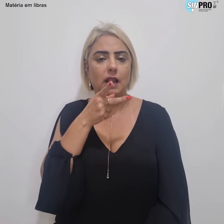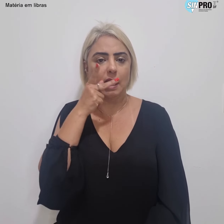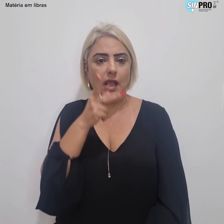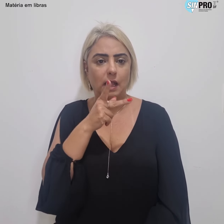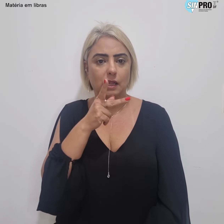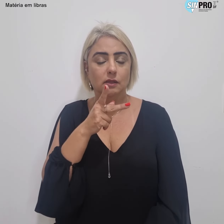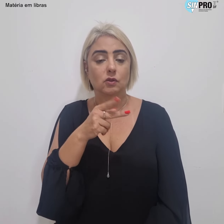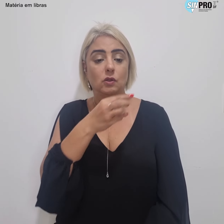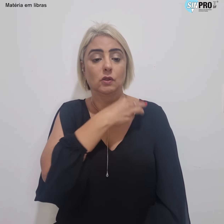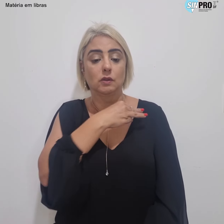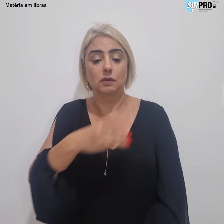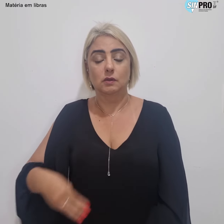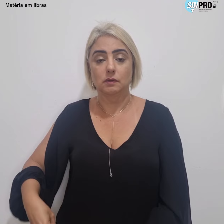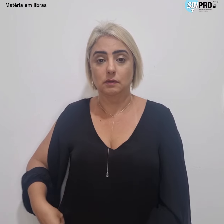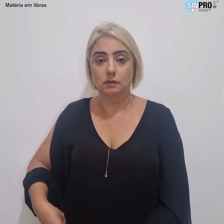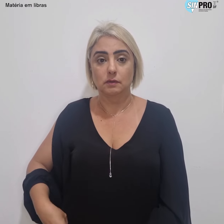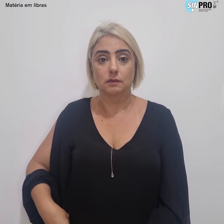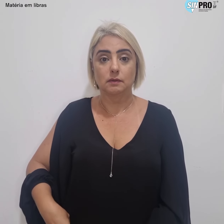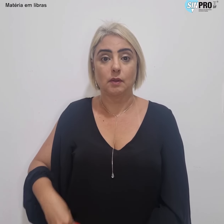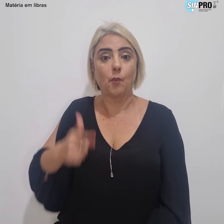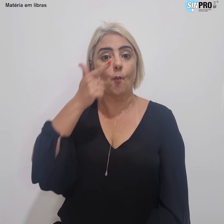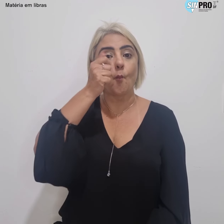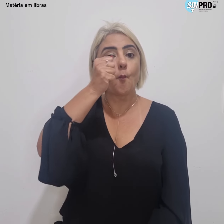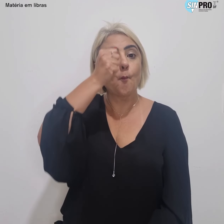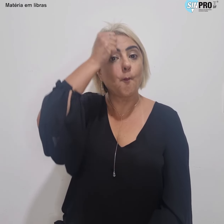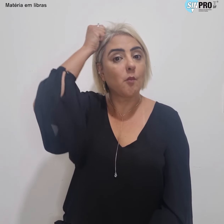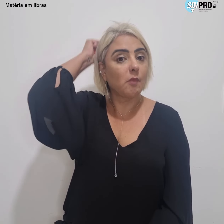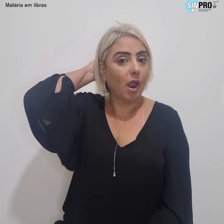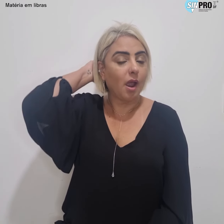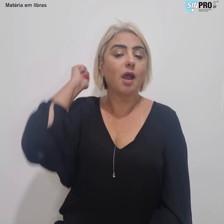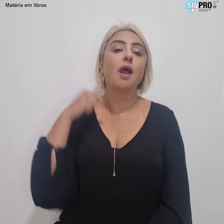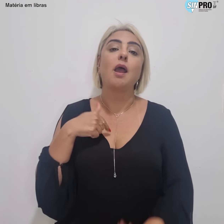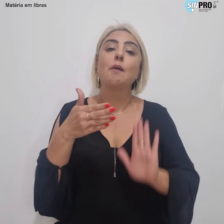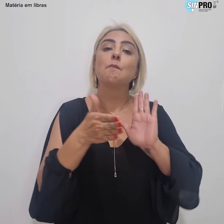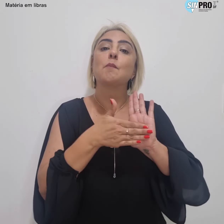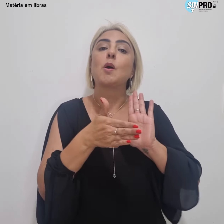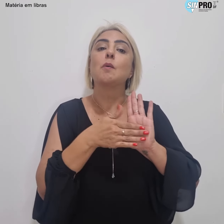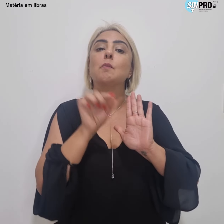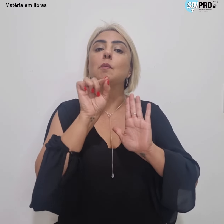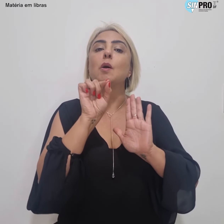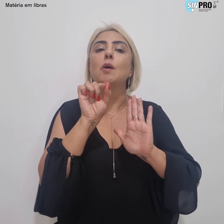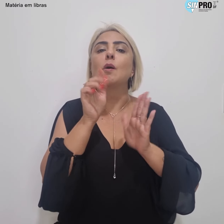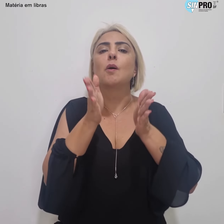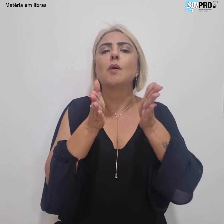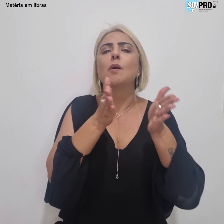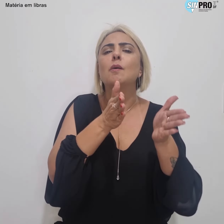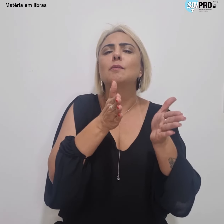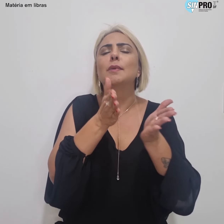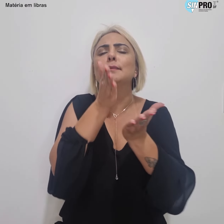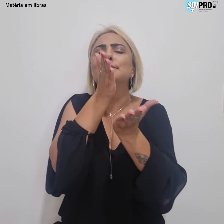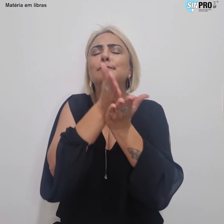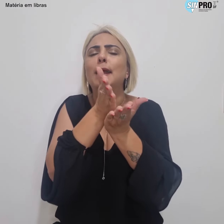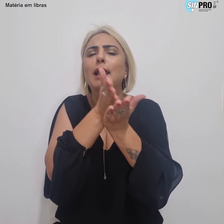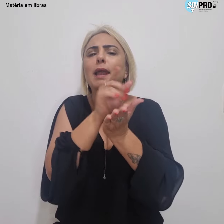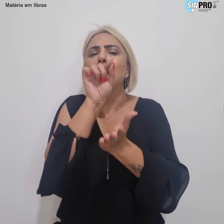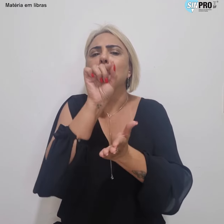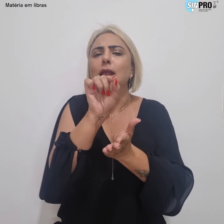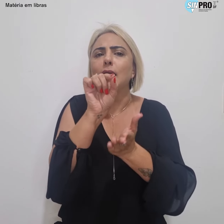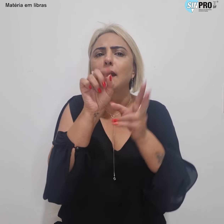do ministro Alexandre de Moraes. Ele propôs um meio termo que, segundo